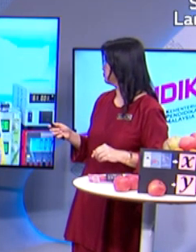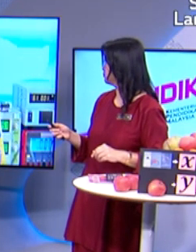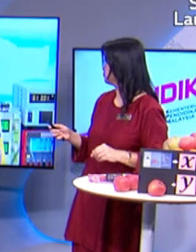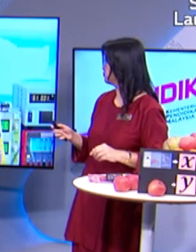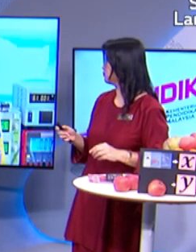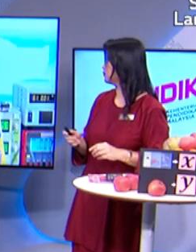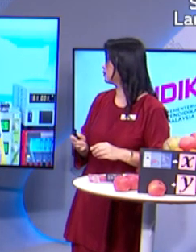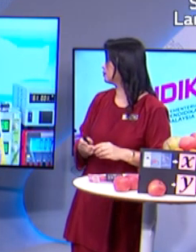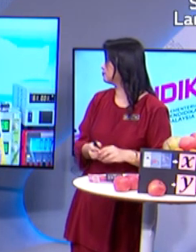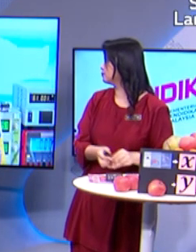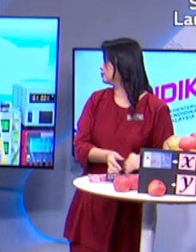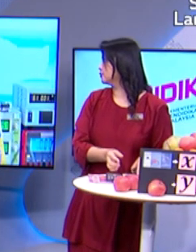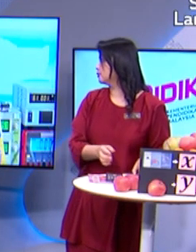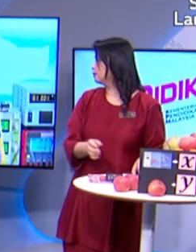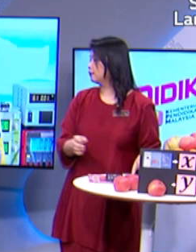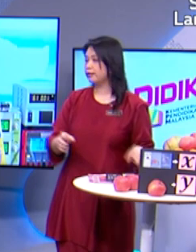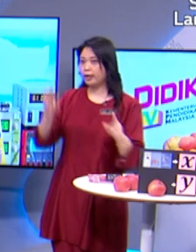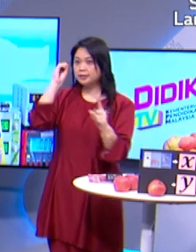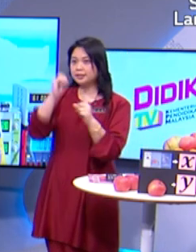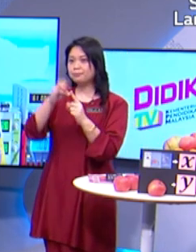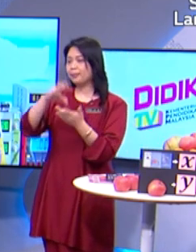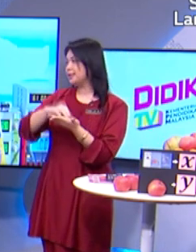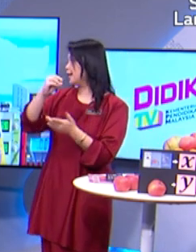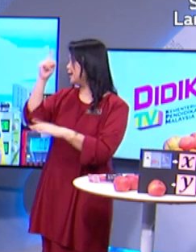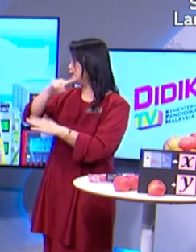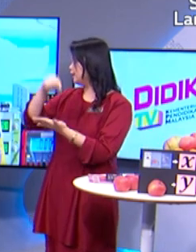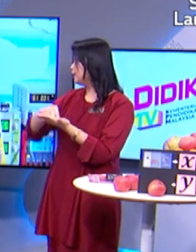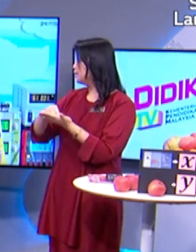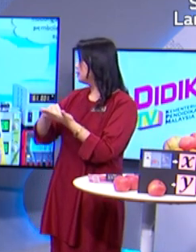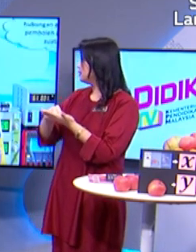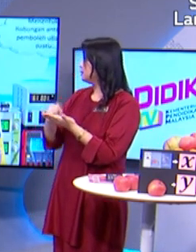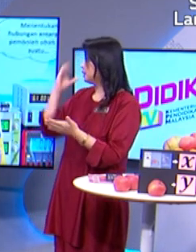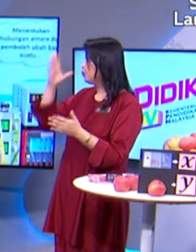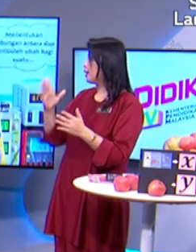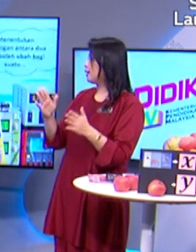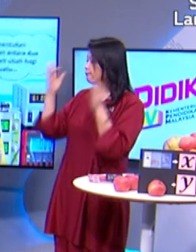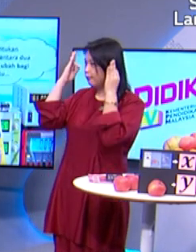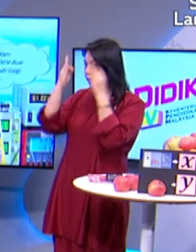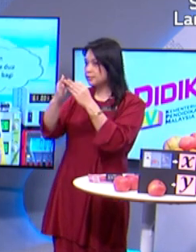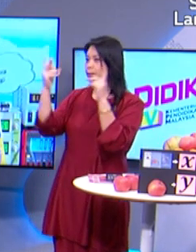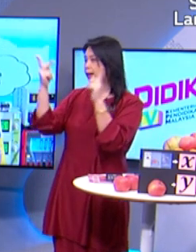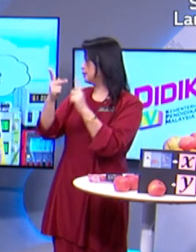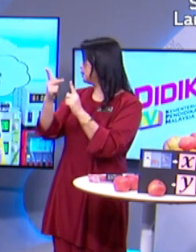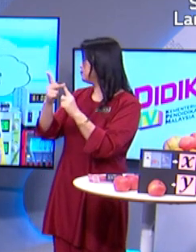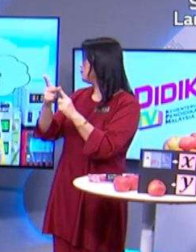yo yo Hai keobjektifan pelajar hari ini siku akan fokus kepada